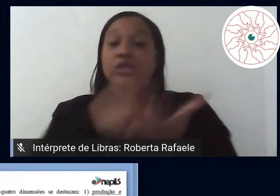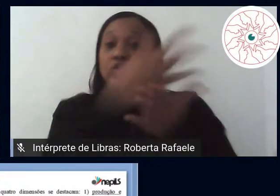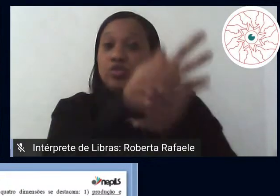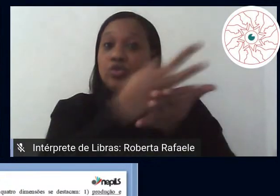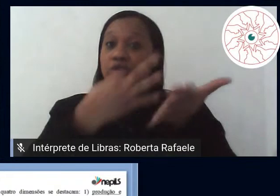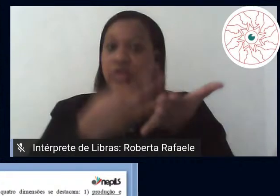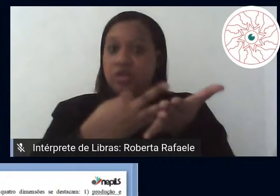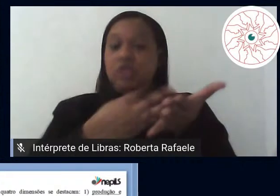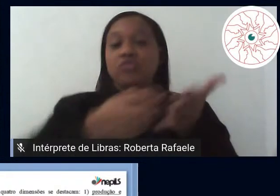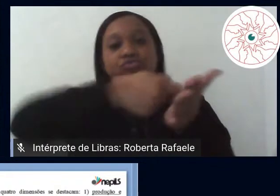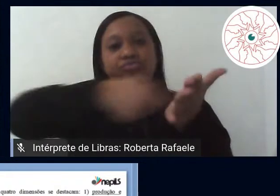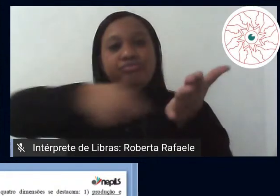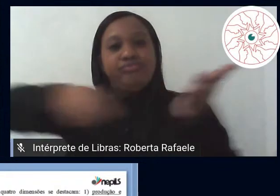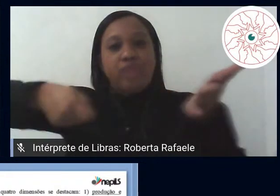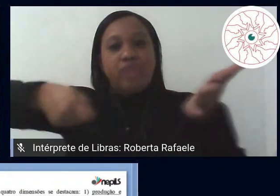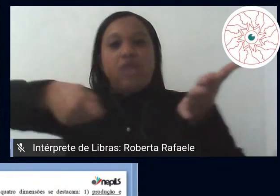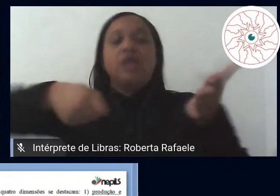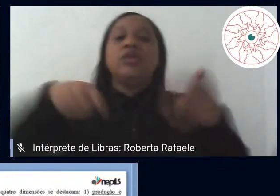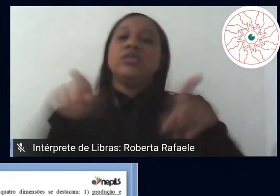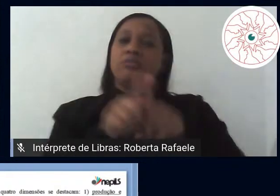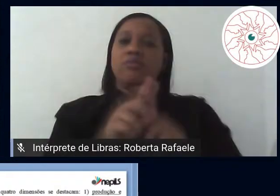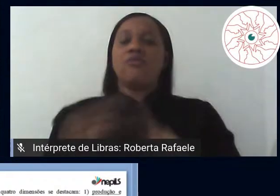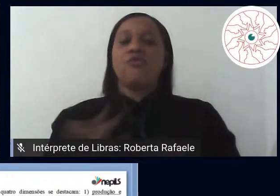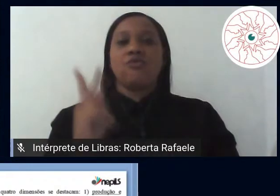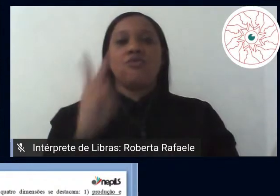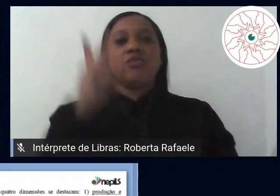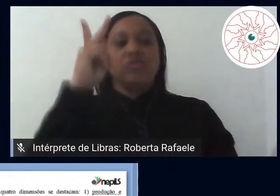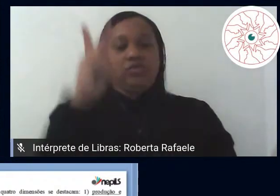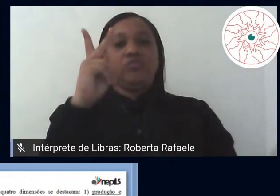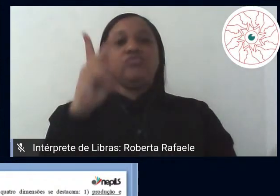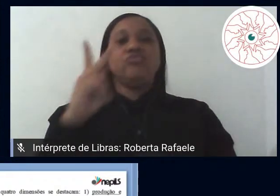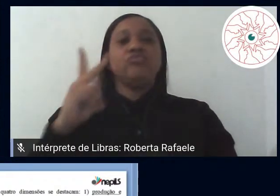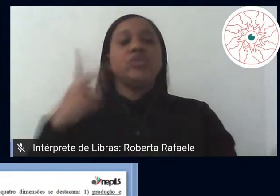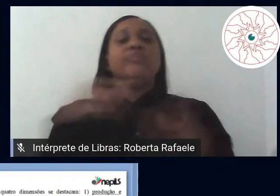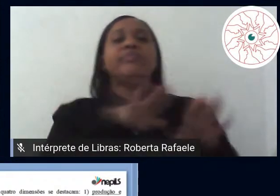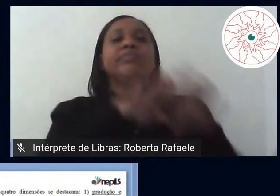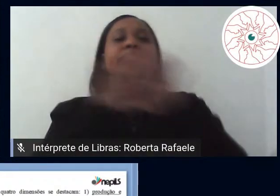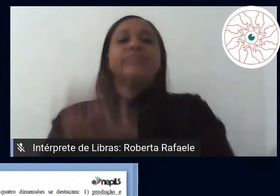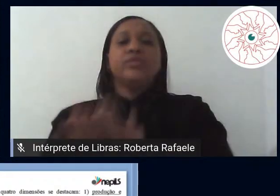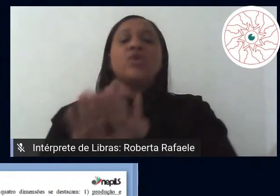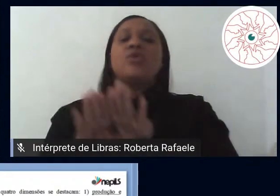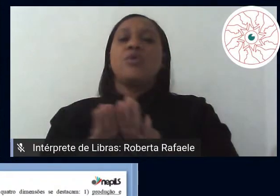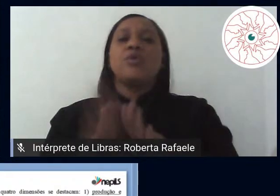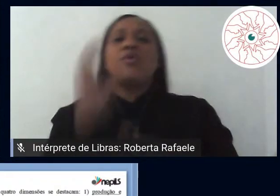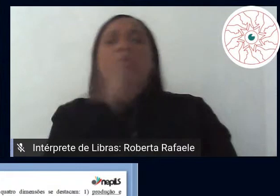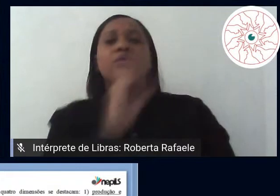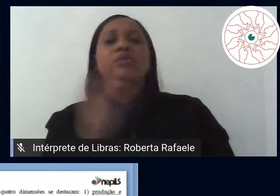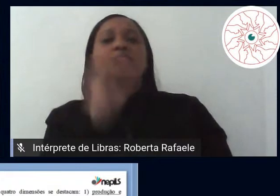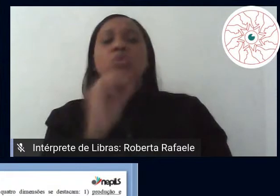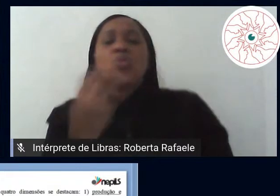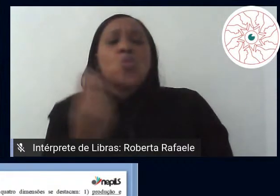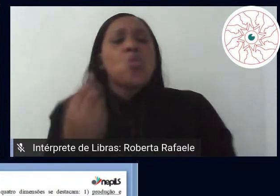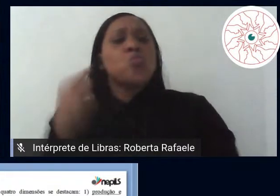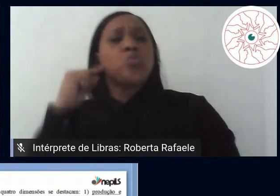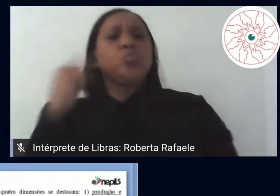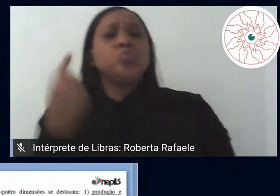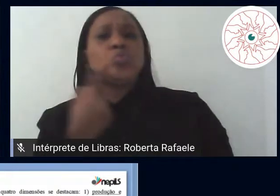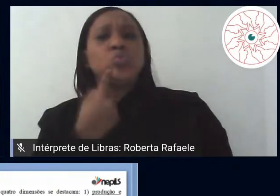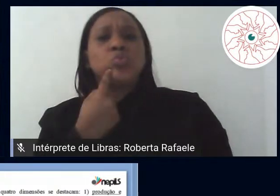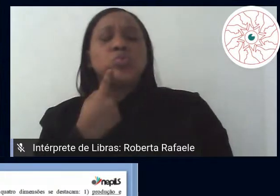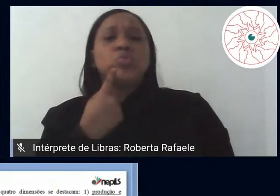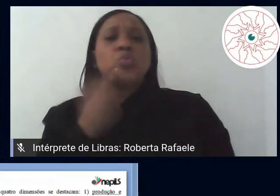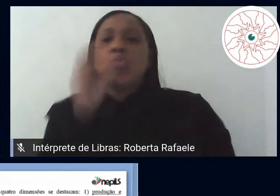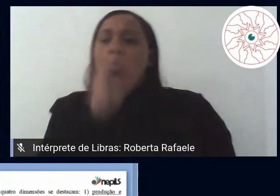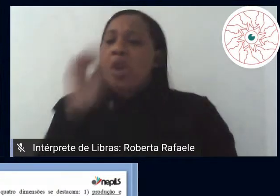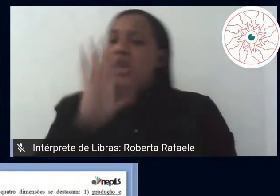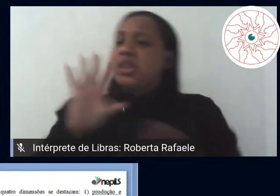escrito e valorização dos textos da tradição oral. E eu me pergunto, onde que fica eh para o aluno surdo que não oraliza dentro